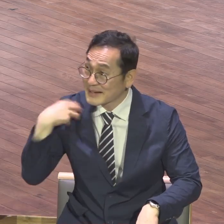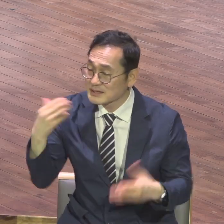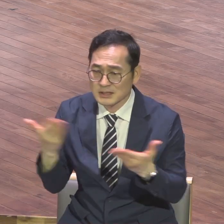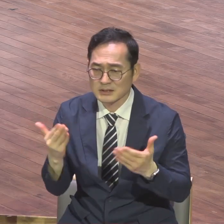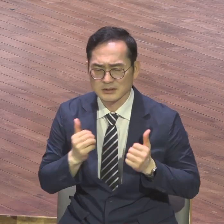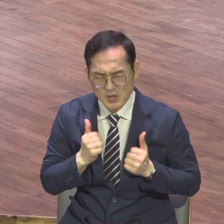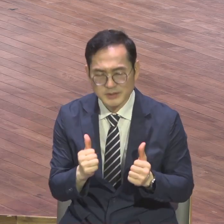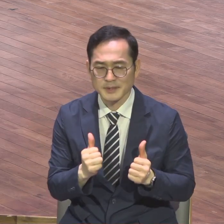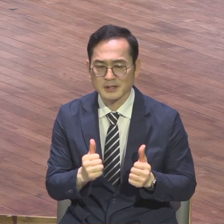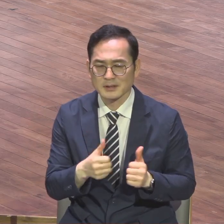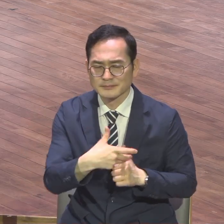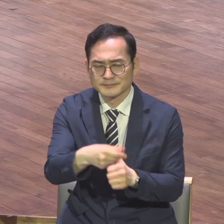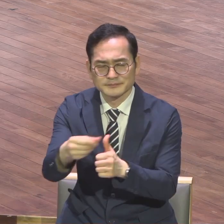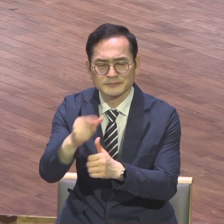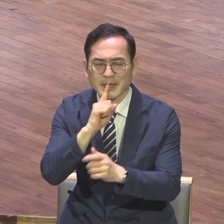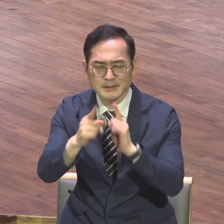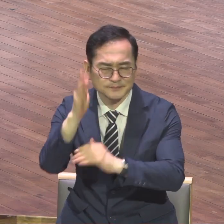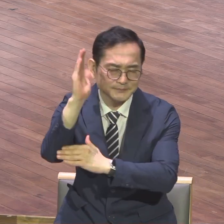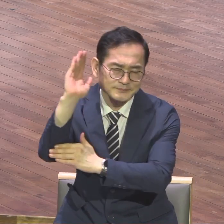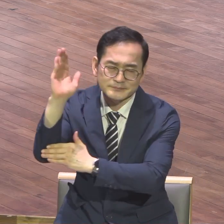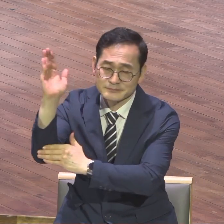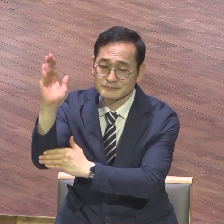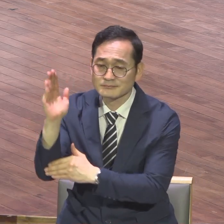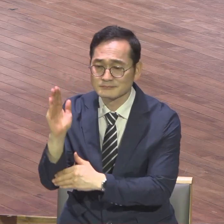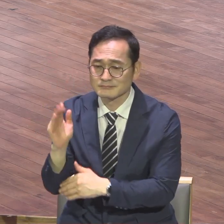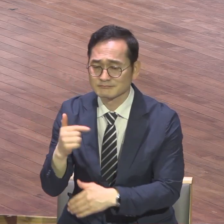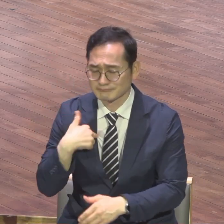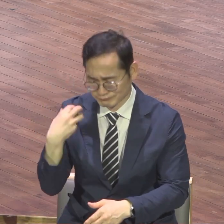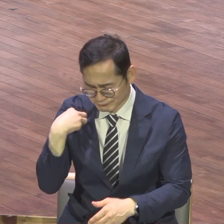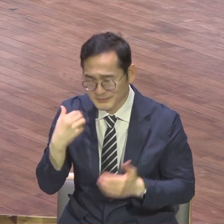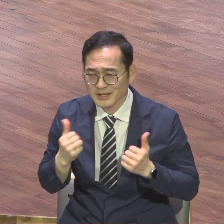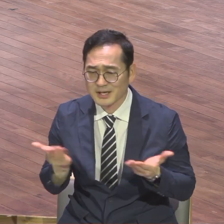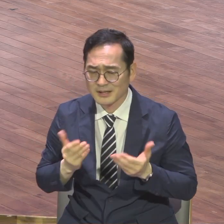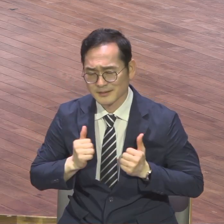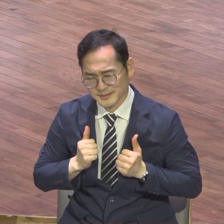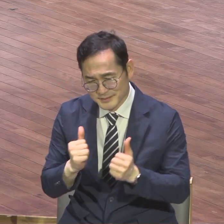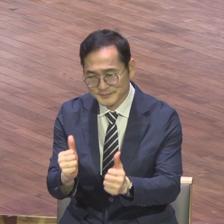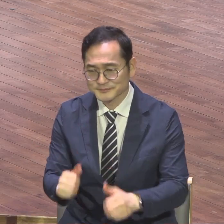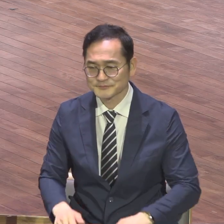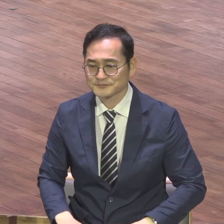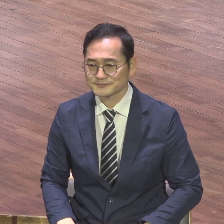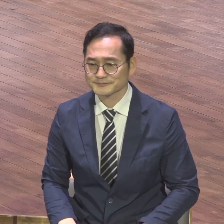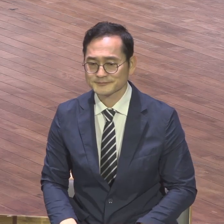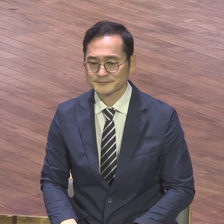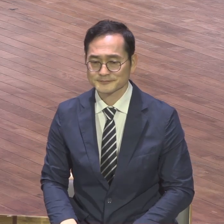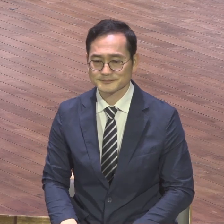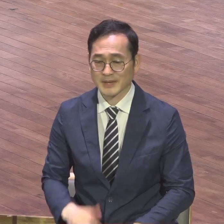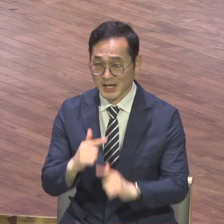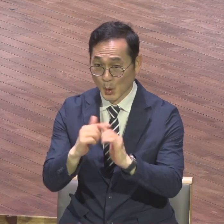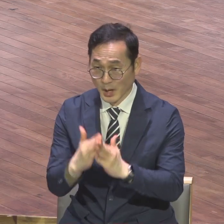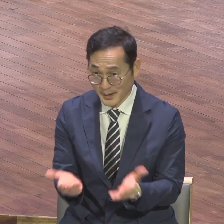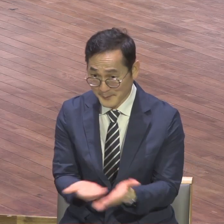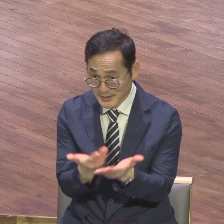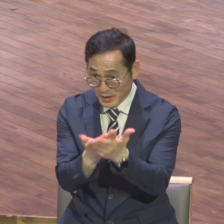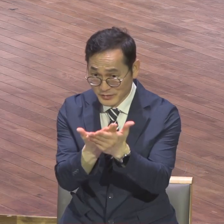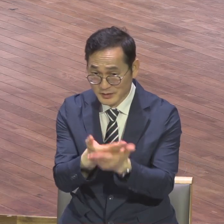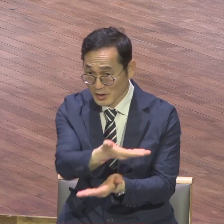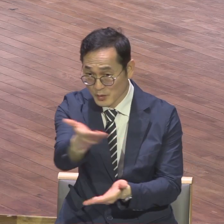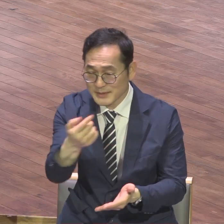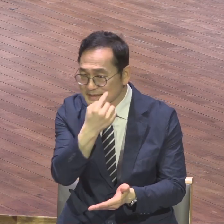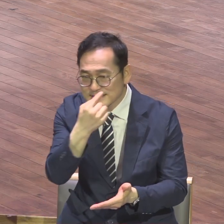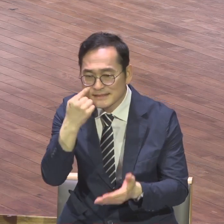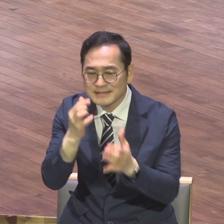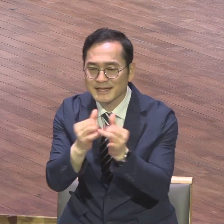줄 믿으시기 바랍니다. 그래서 여러분 이 예원교회 이 부흥의 성장을 이루는데 귀한 증거